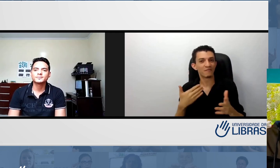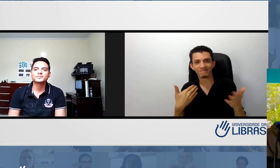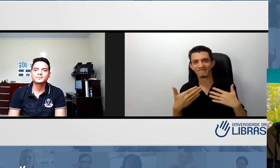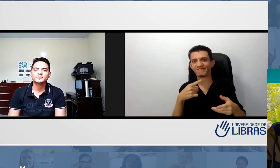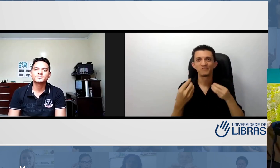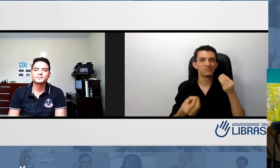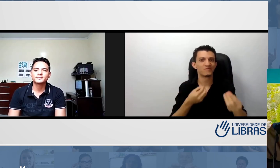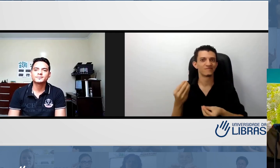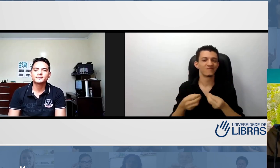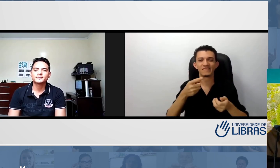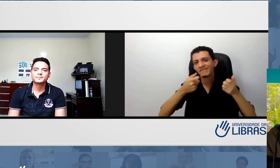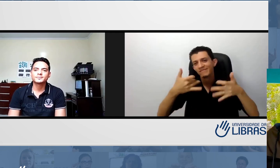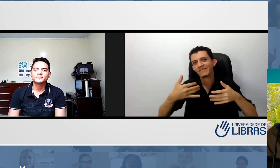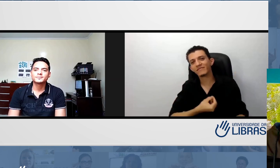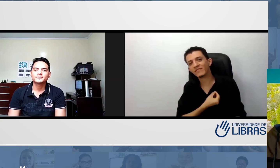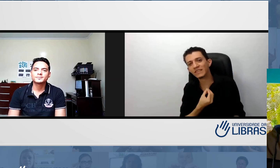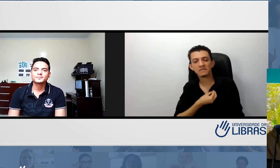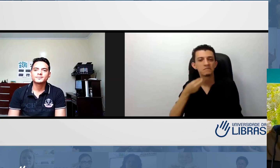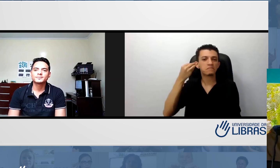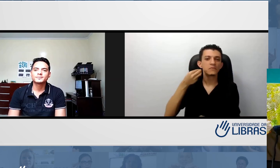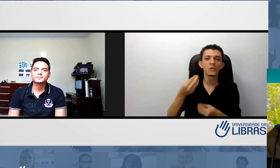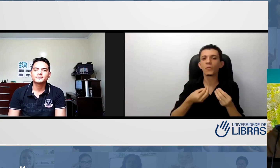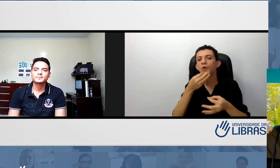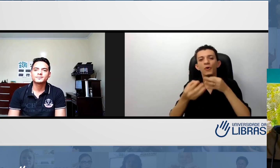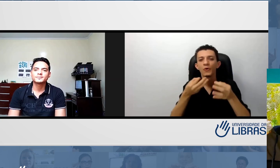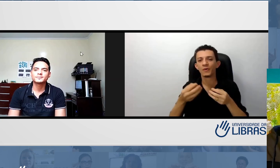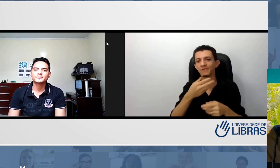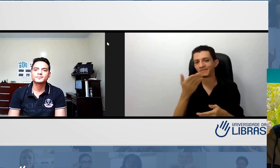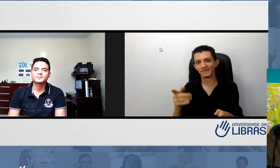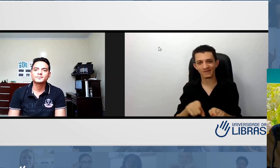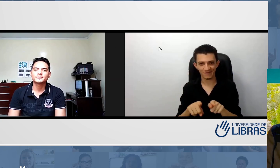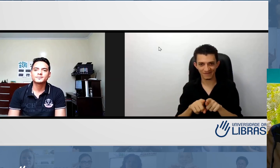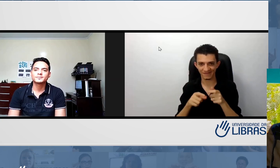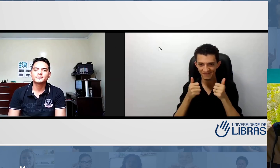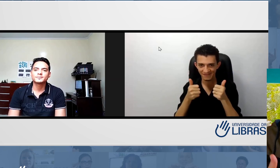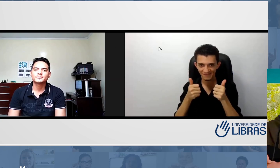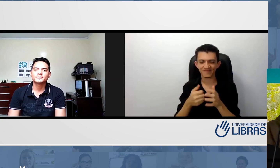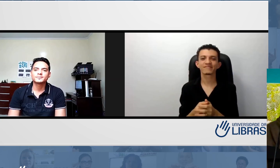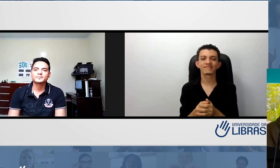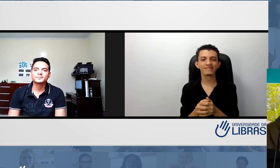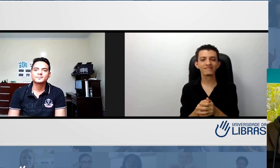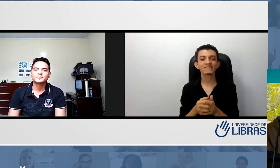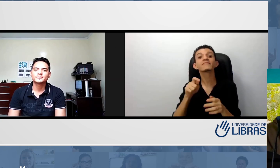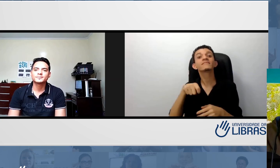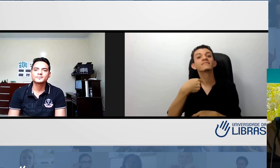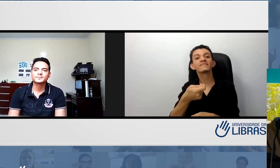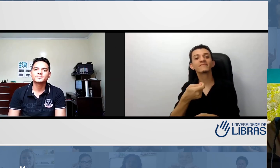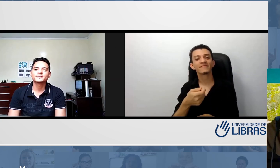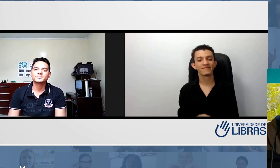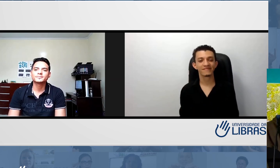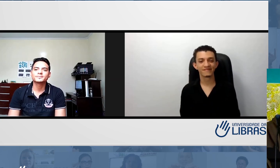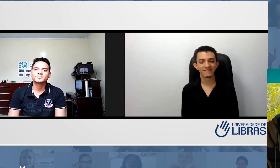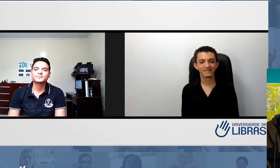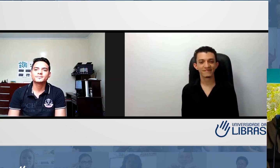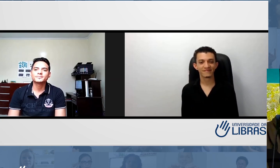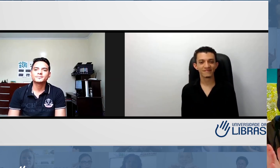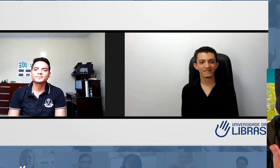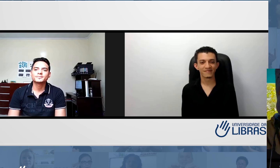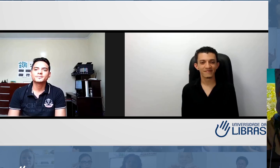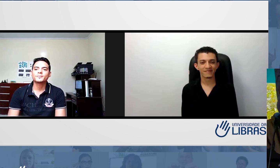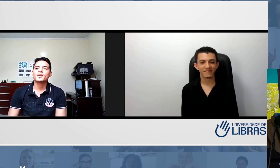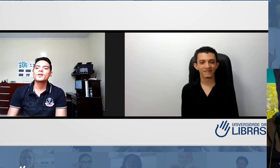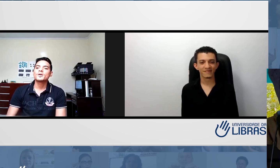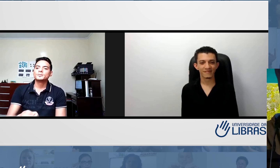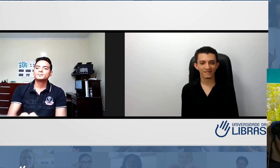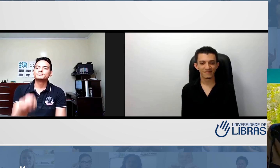montagens, desenhos, fotos e prints que ele estava tirando, mostrando realmente,